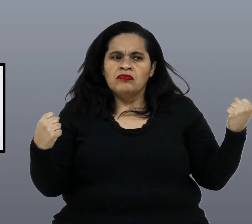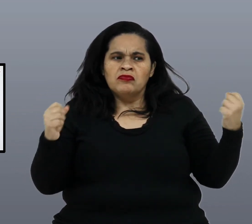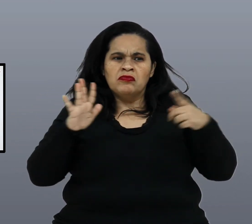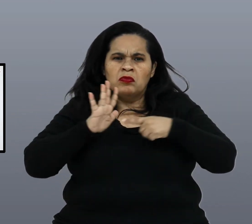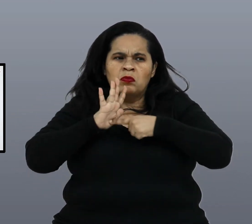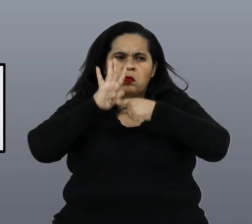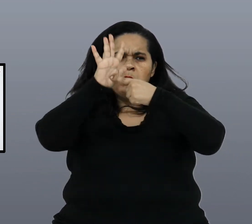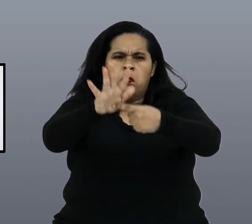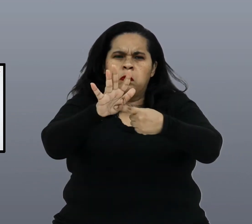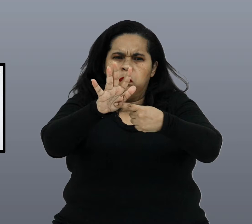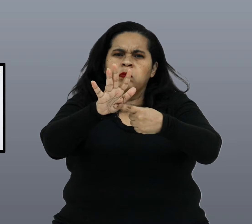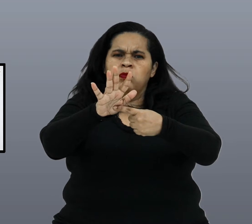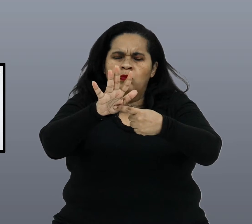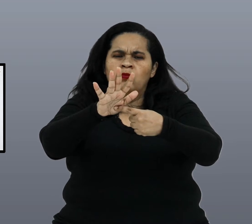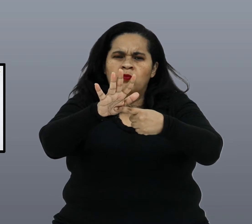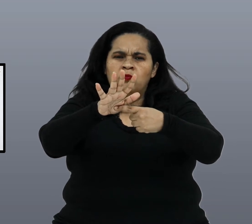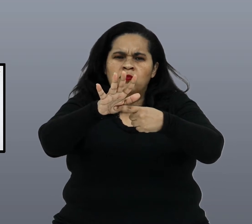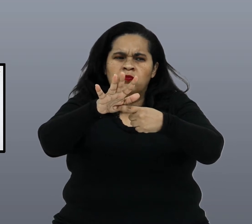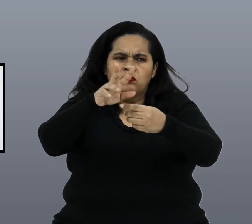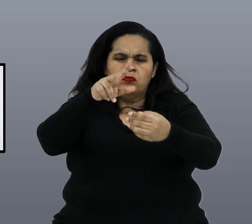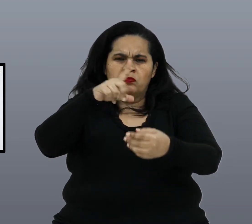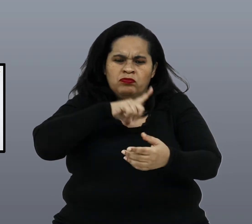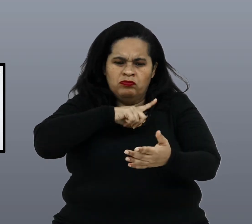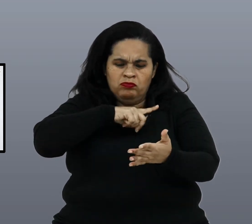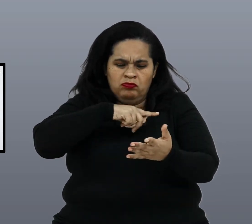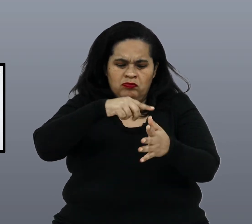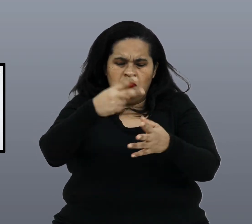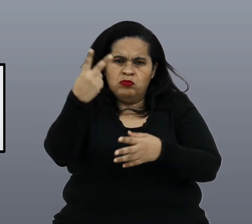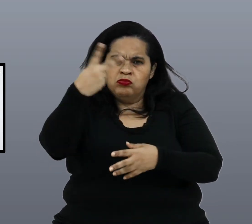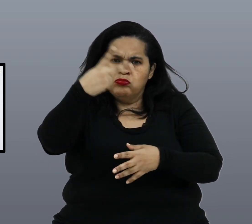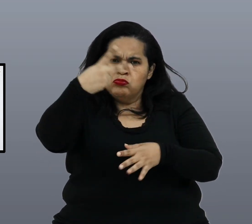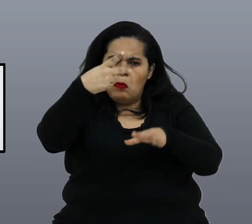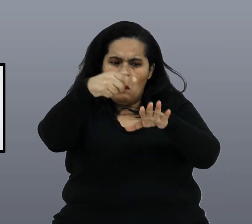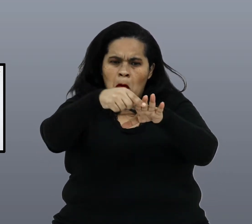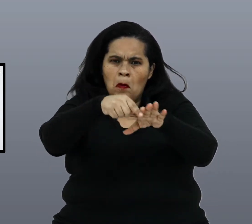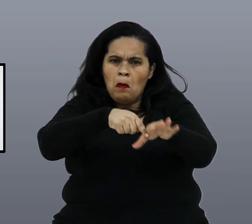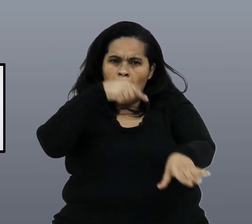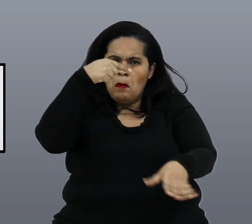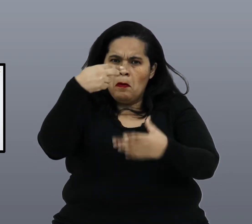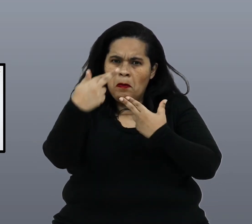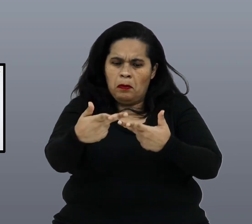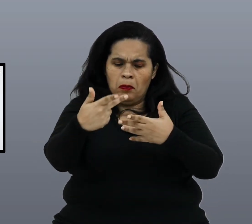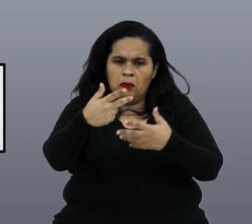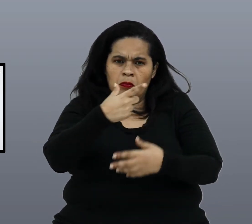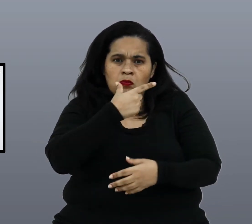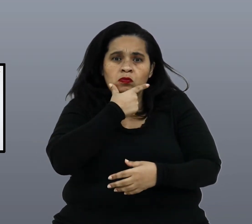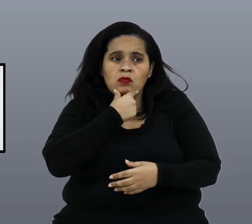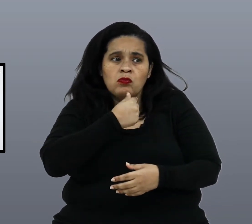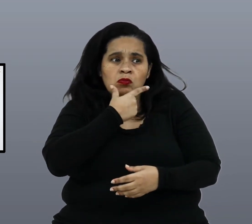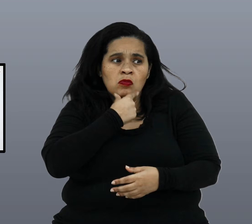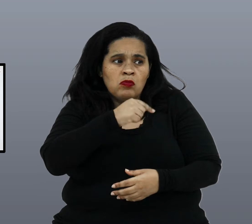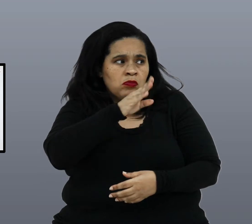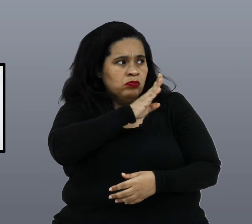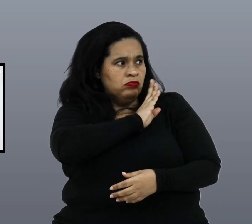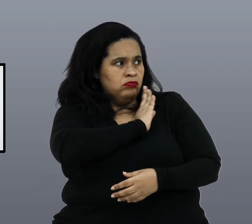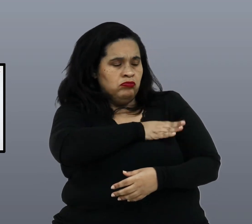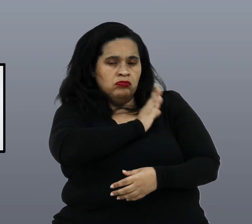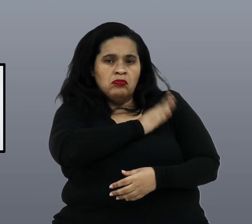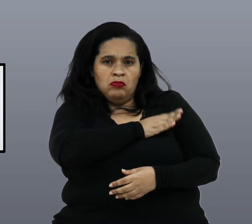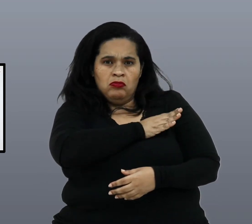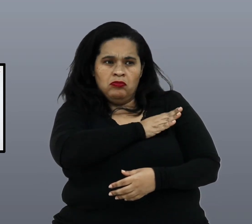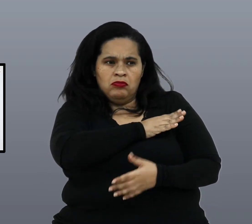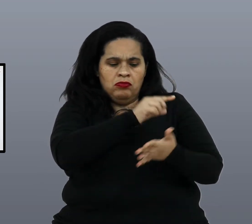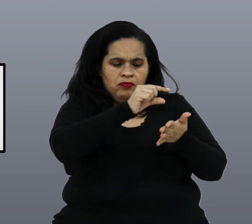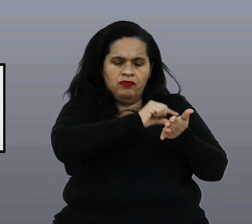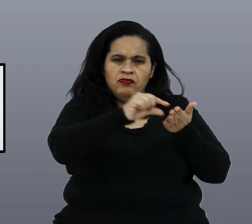chão, firmou-se sobre 2 pés como um homem, e recebeu o coração de homem. E o versículo 5